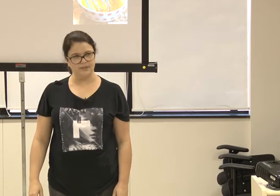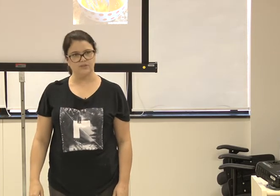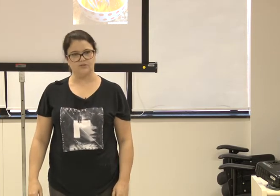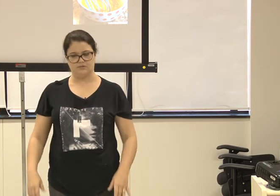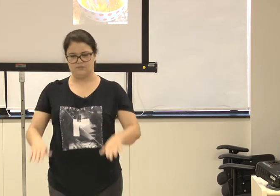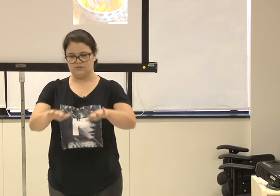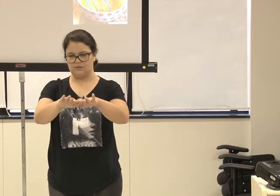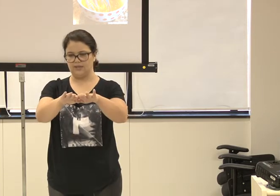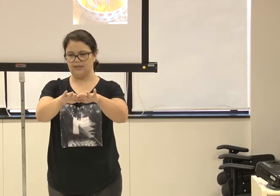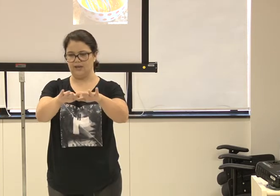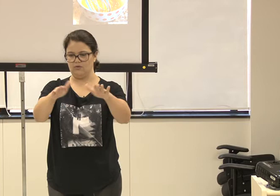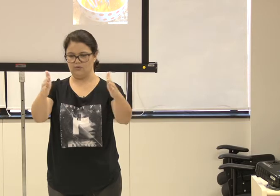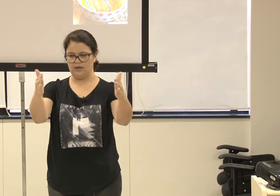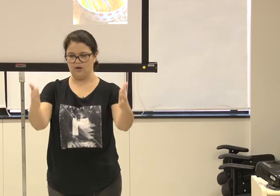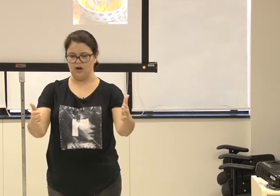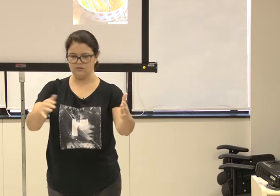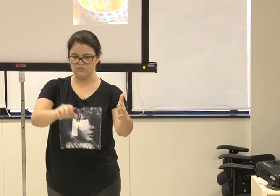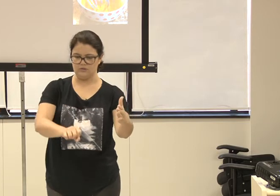Exatamente. Você tem um negócio.